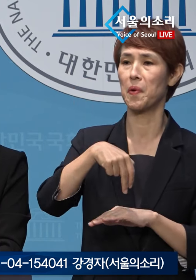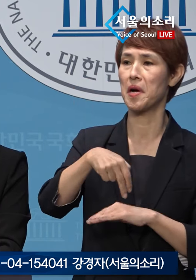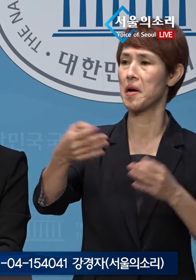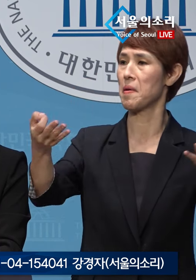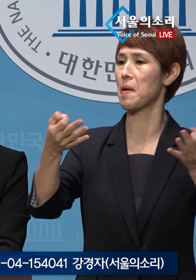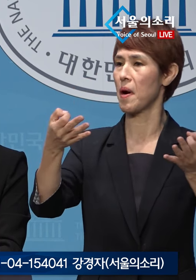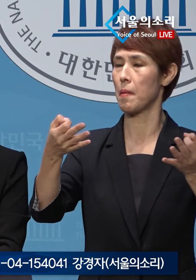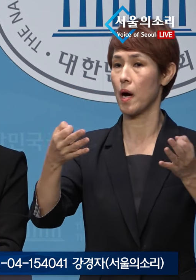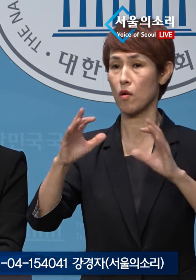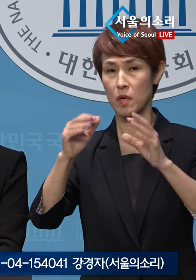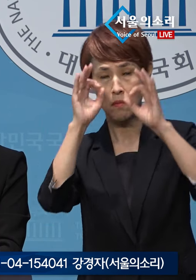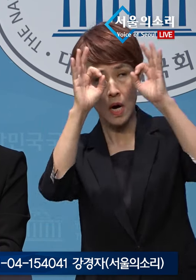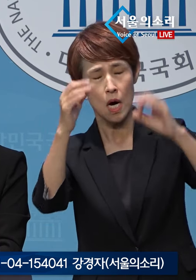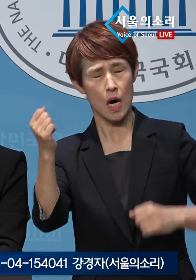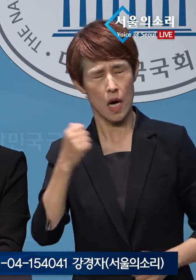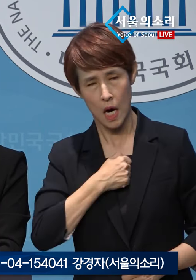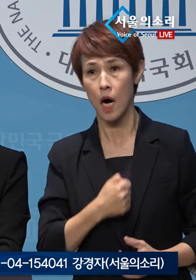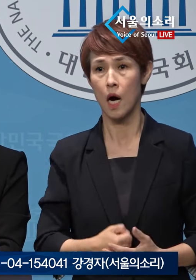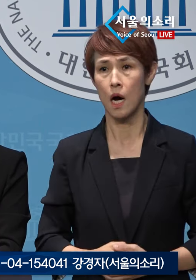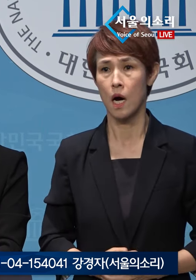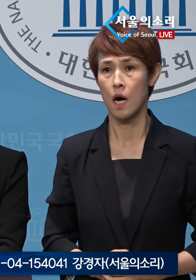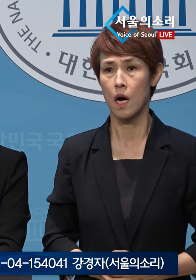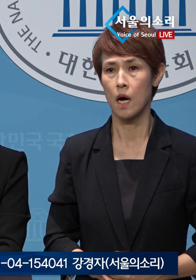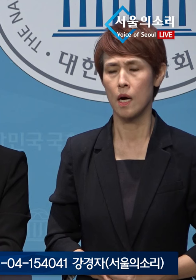국민의 복장을 뒤집어 놓고 있습니다.